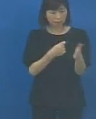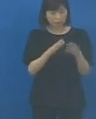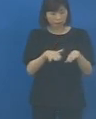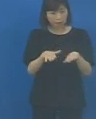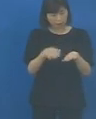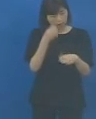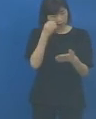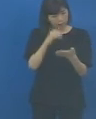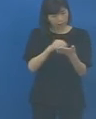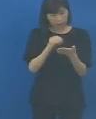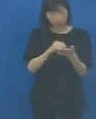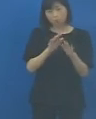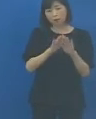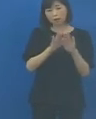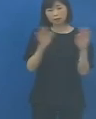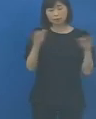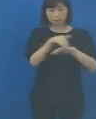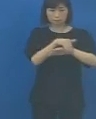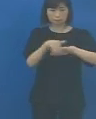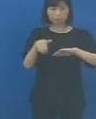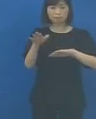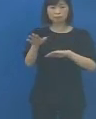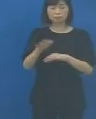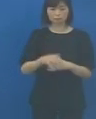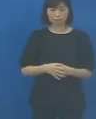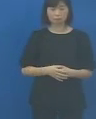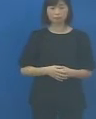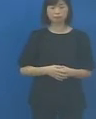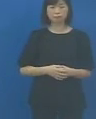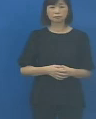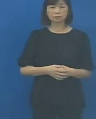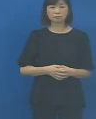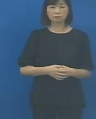せていただくものであります。